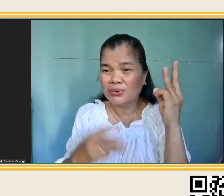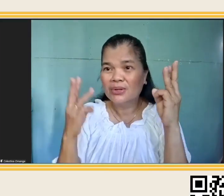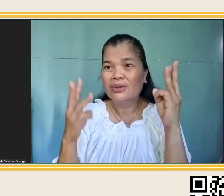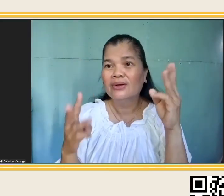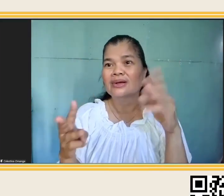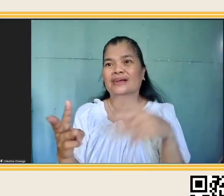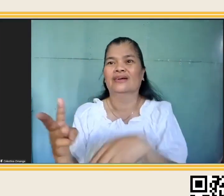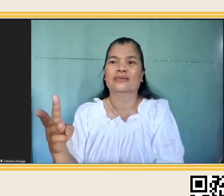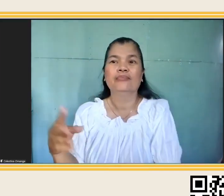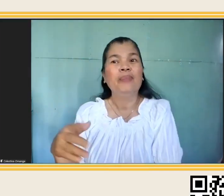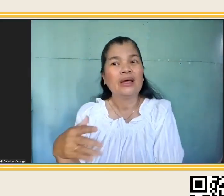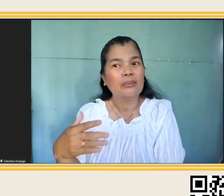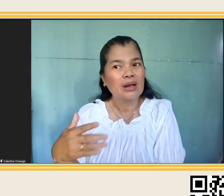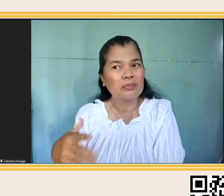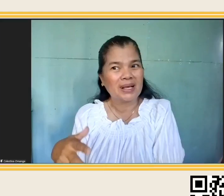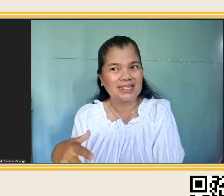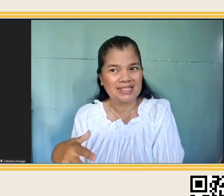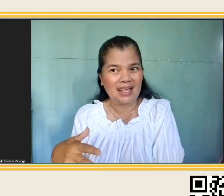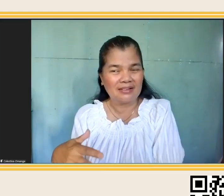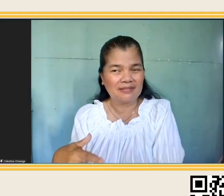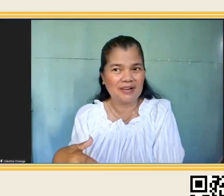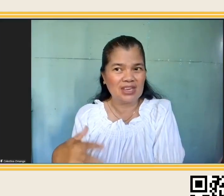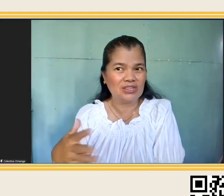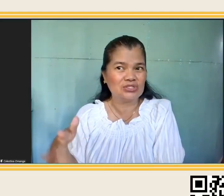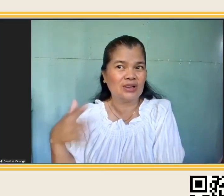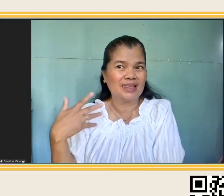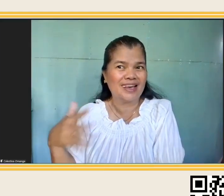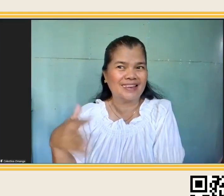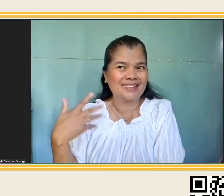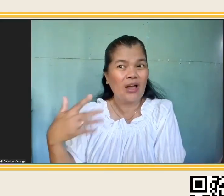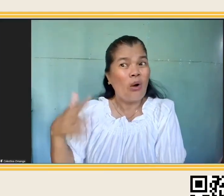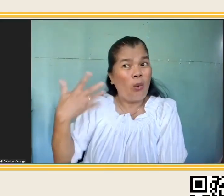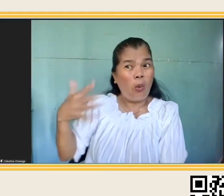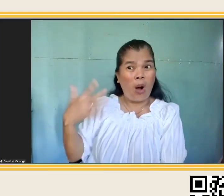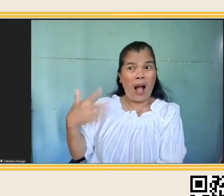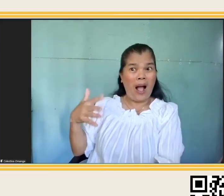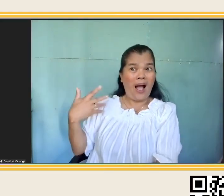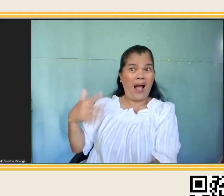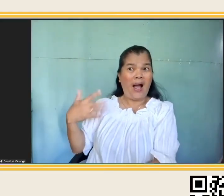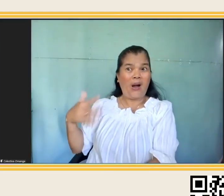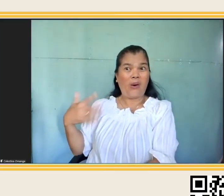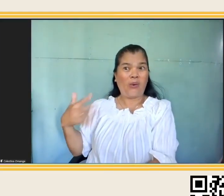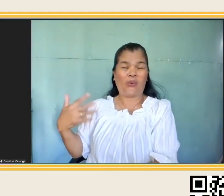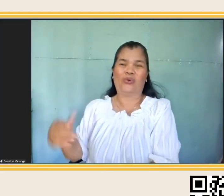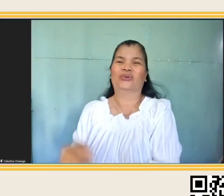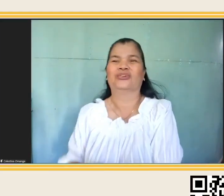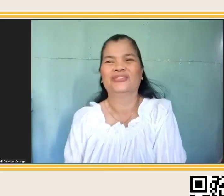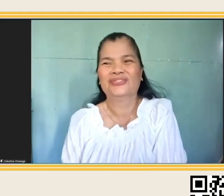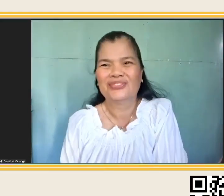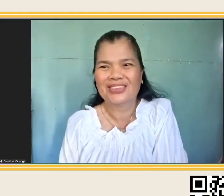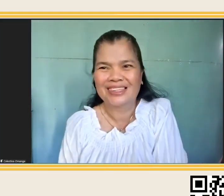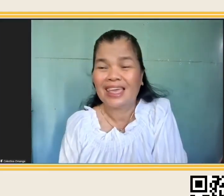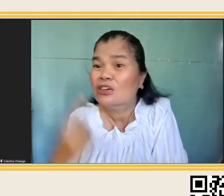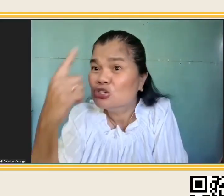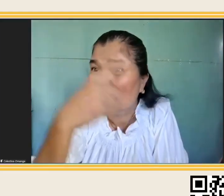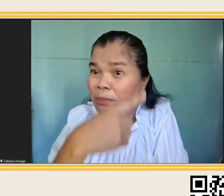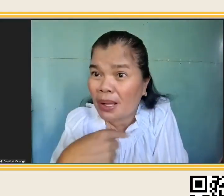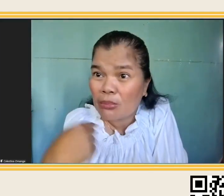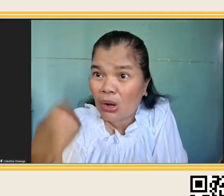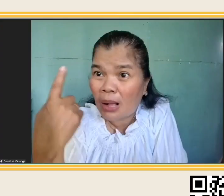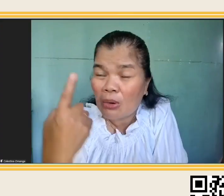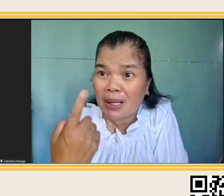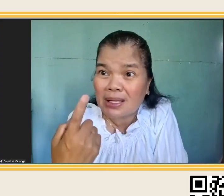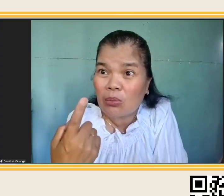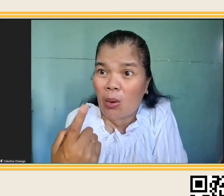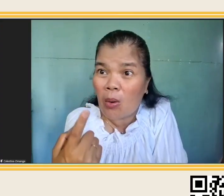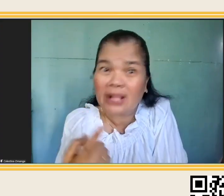W-O-W. Pero meron pang isa. Variation. Yan. Wow. Okay. Siyempre,